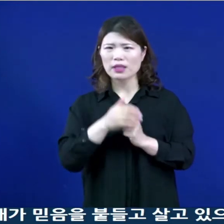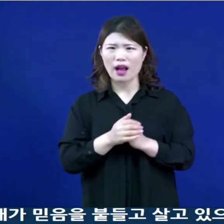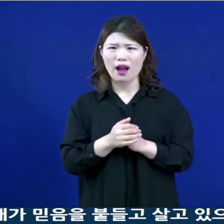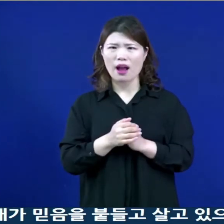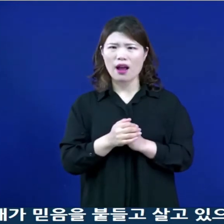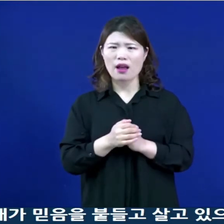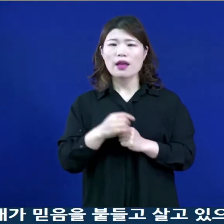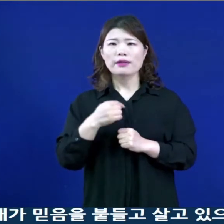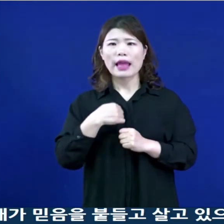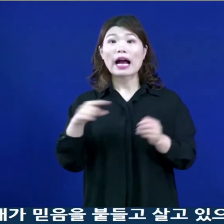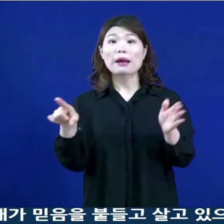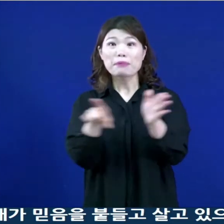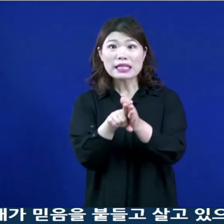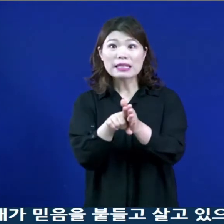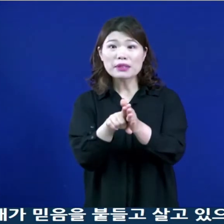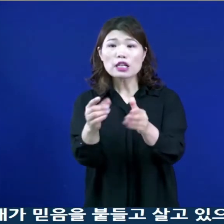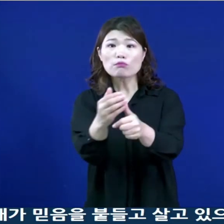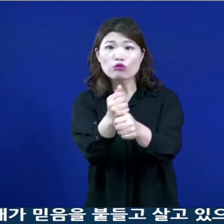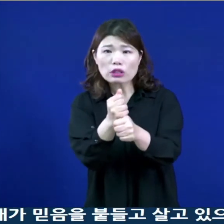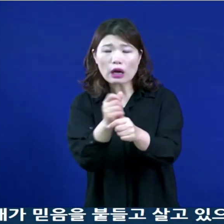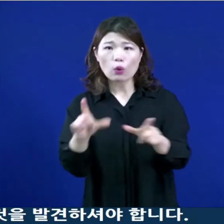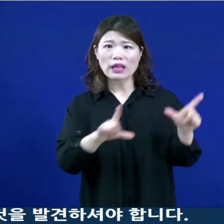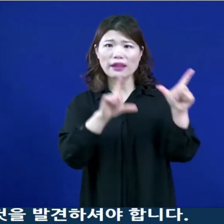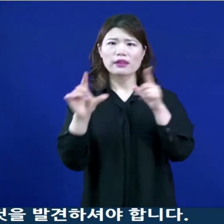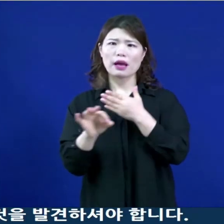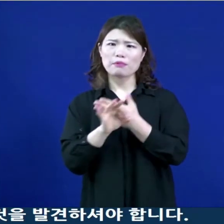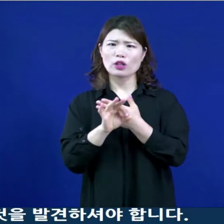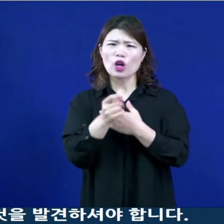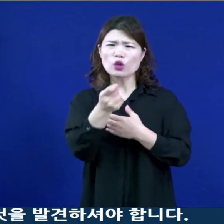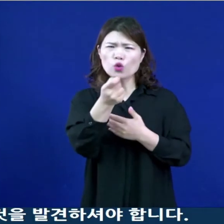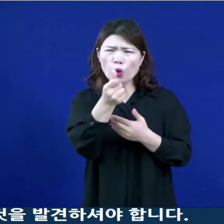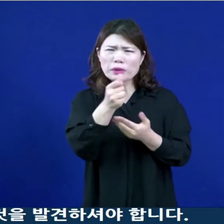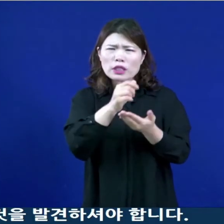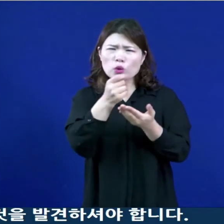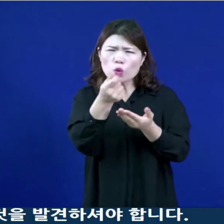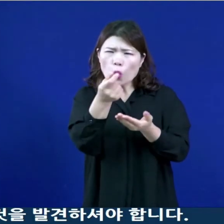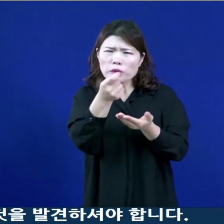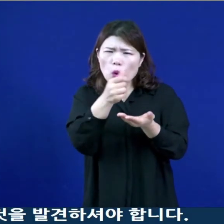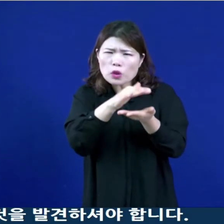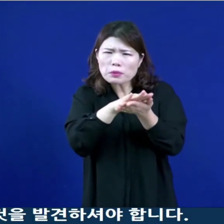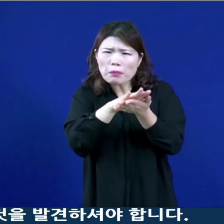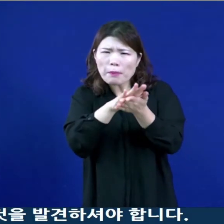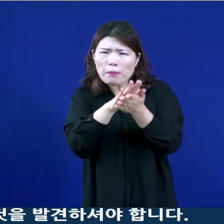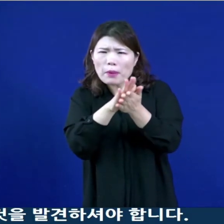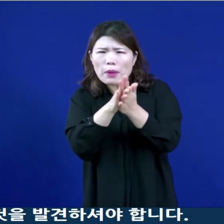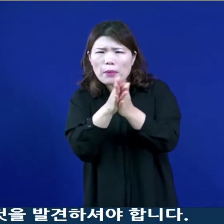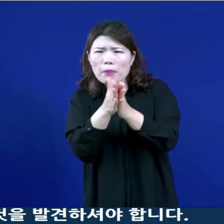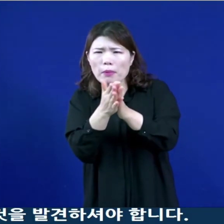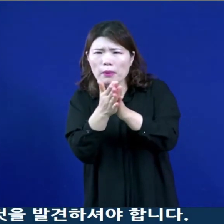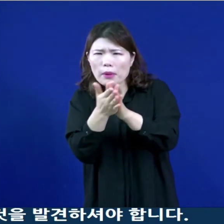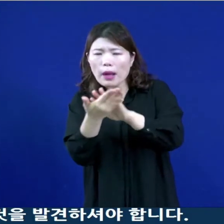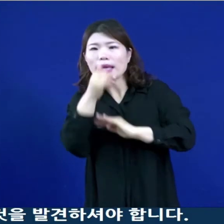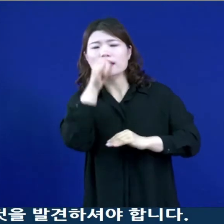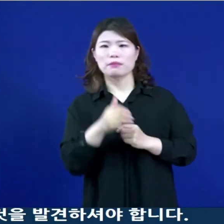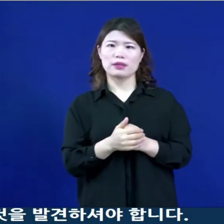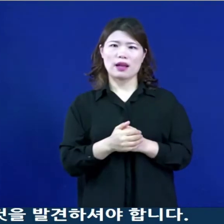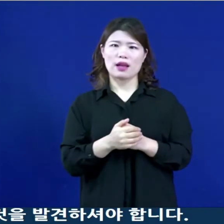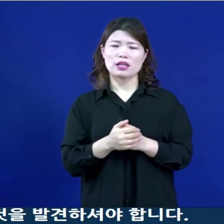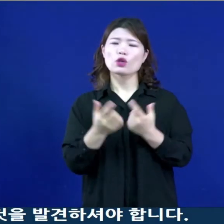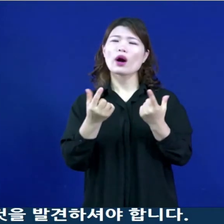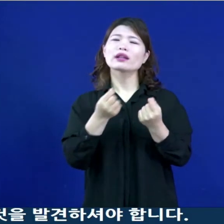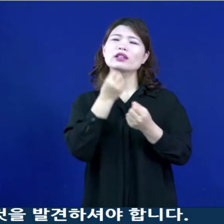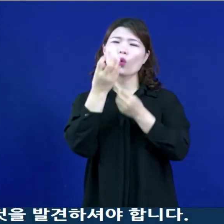내가 조금씩 나아지는 것, 내가 나 자신을 위해서 그런 믿음이 필요합니다. 이런 고백이 되는